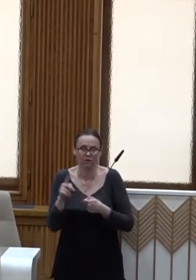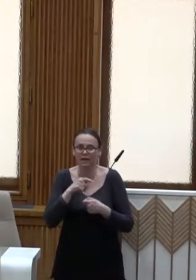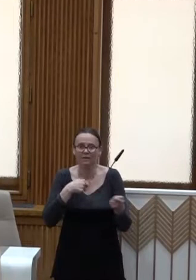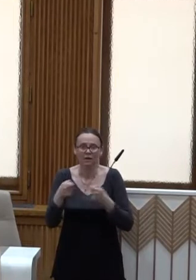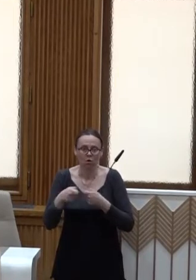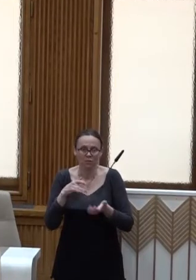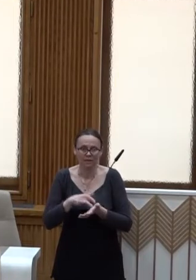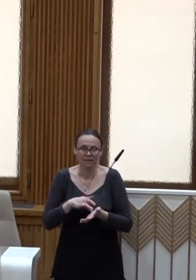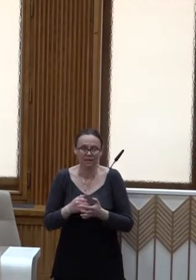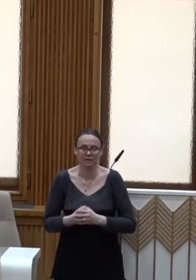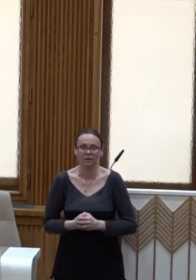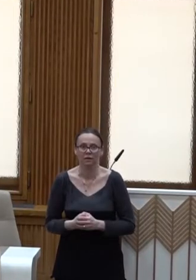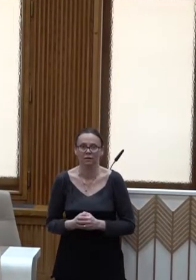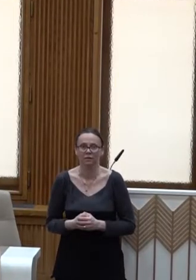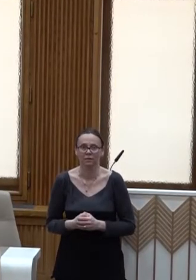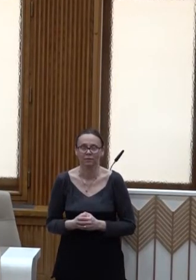trgovske centre.